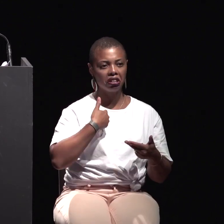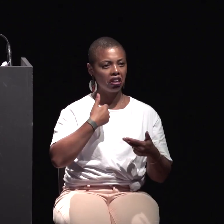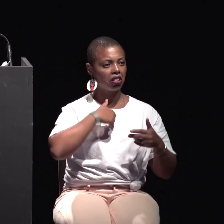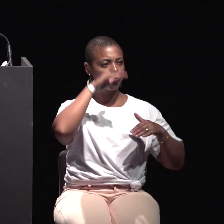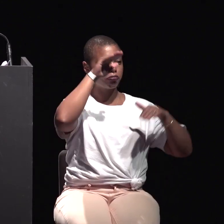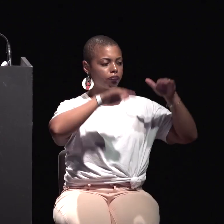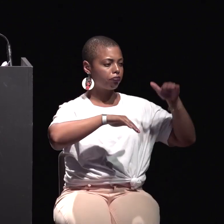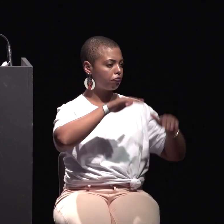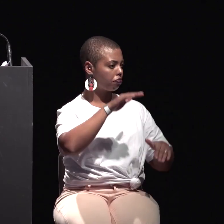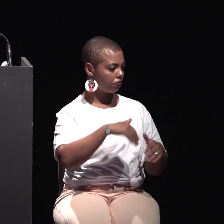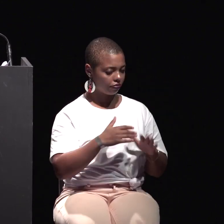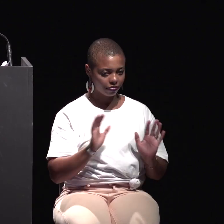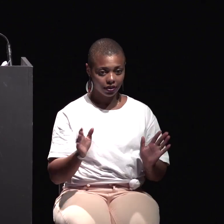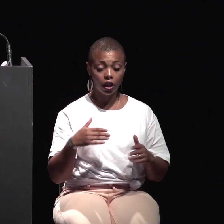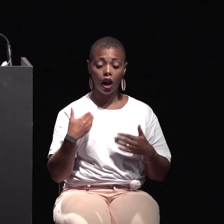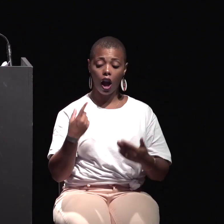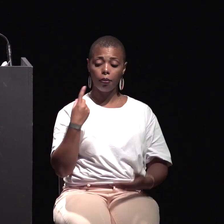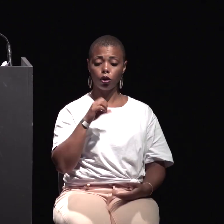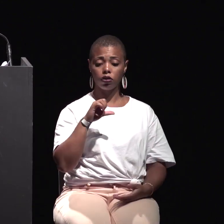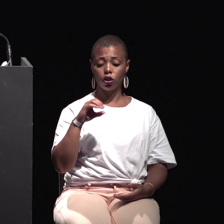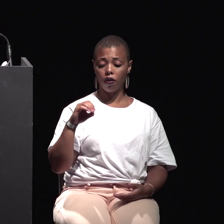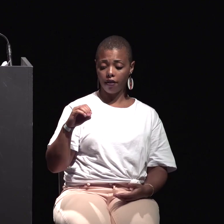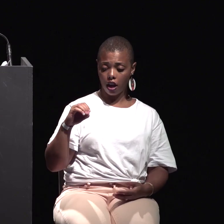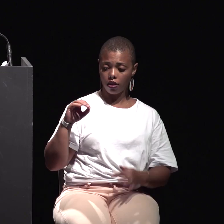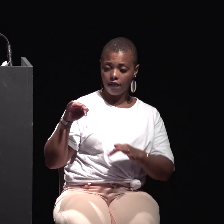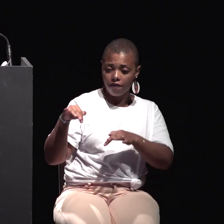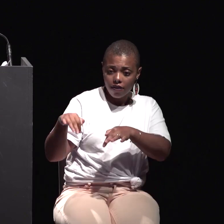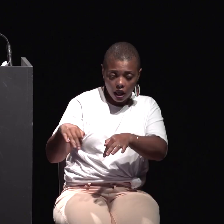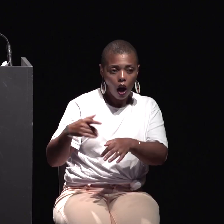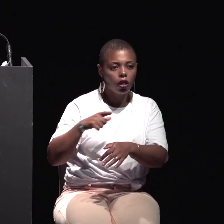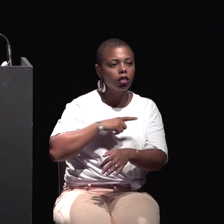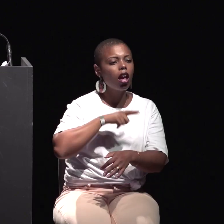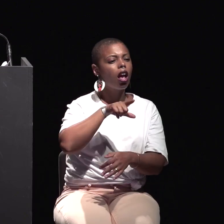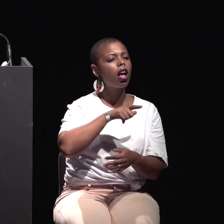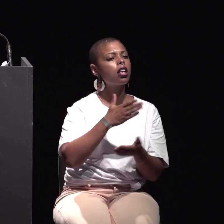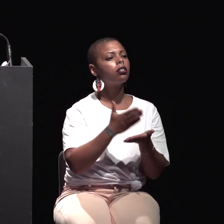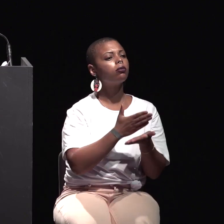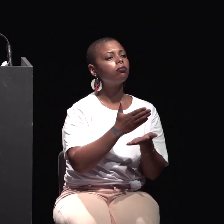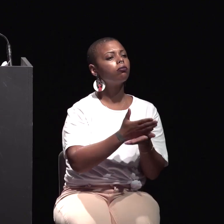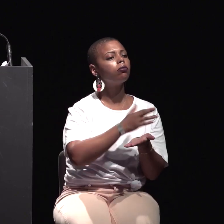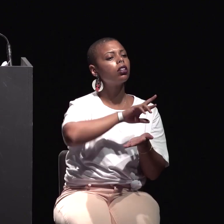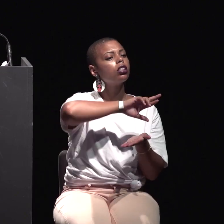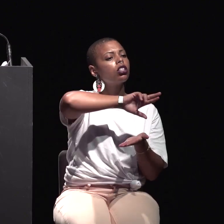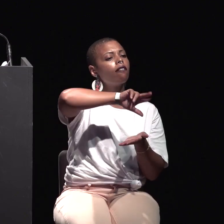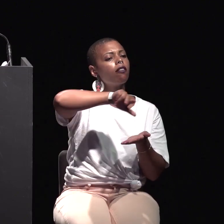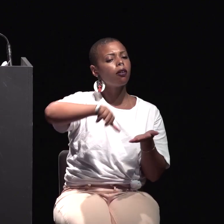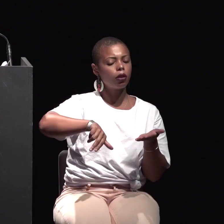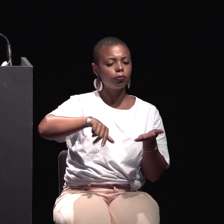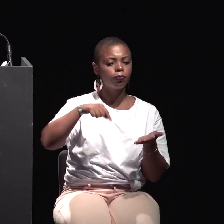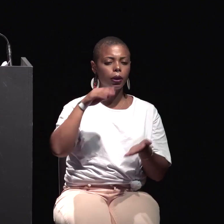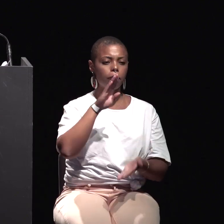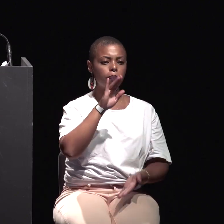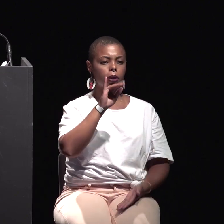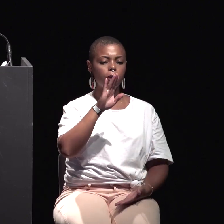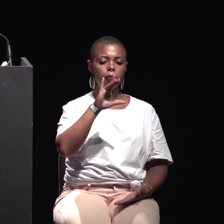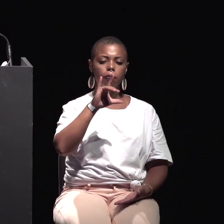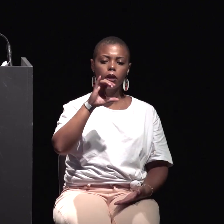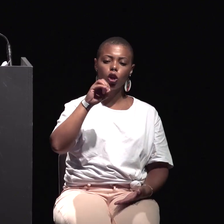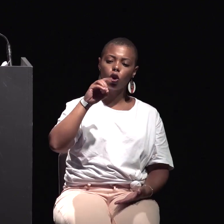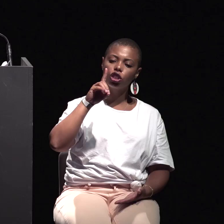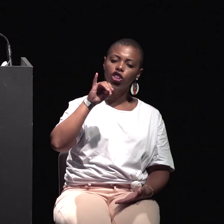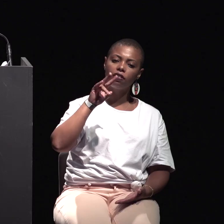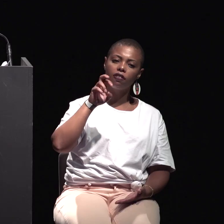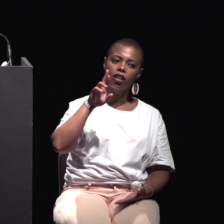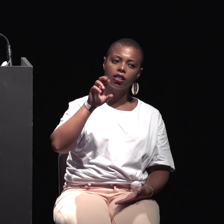No final dos anos 90, surgiu esse conceito de bibliodiversidade, que é uma